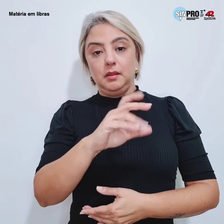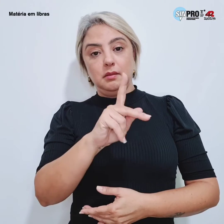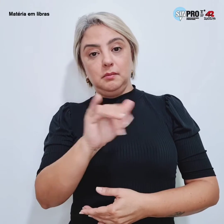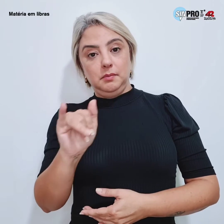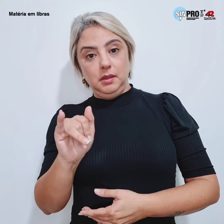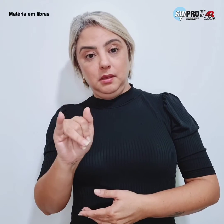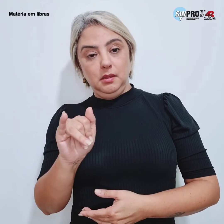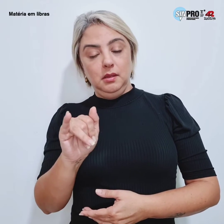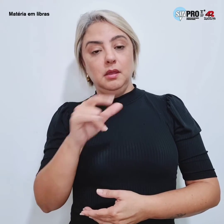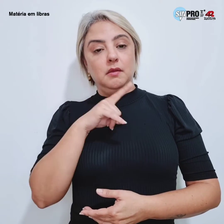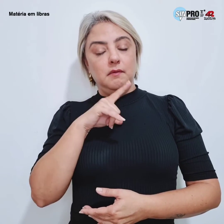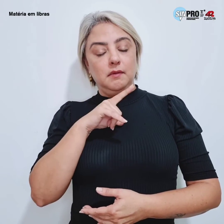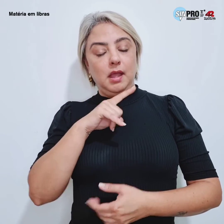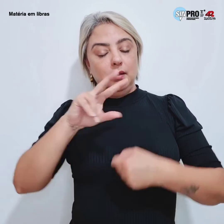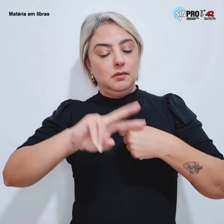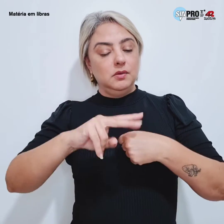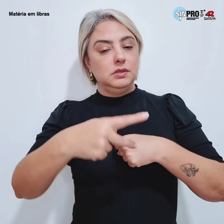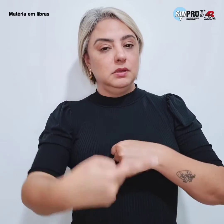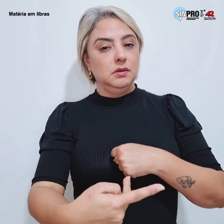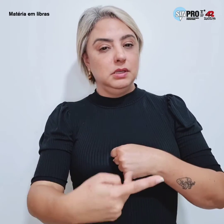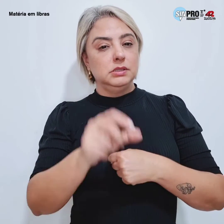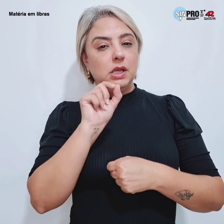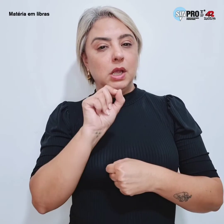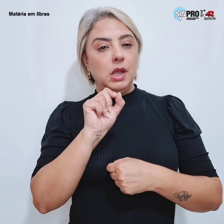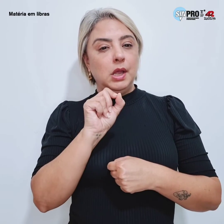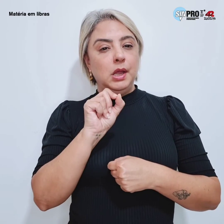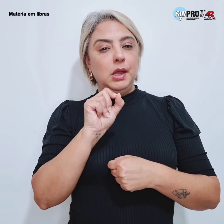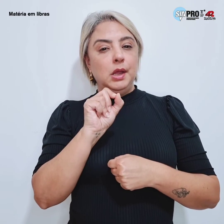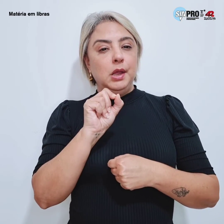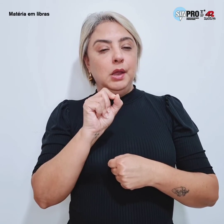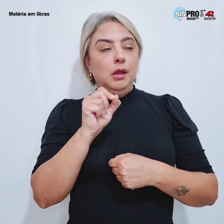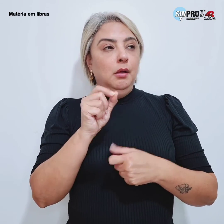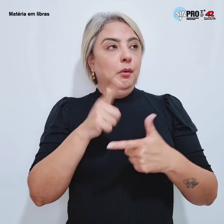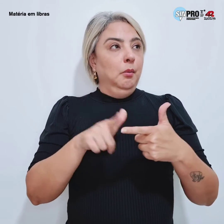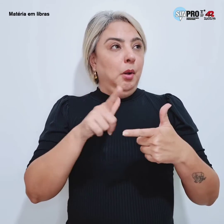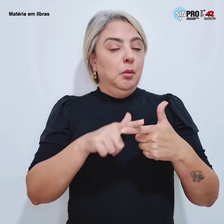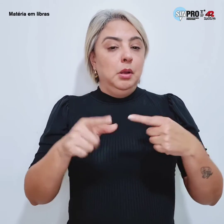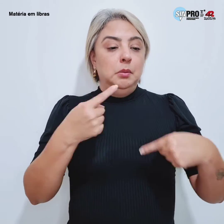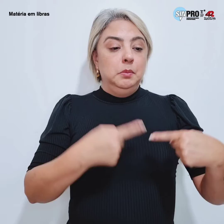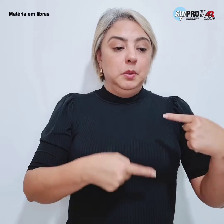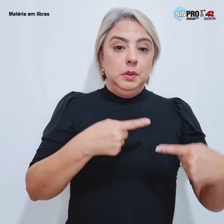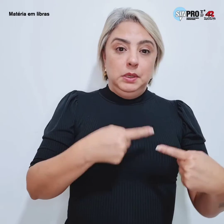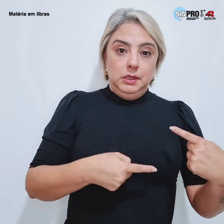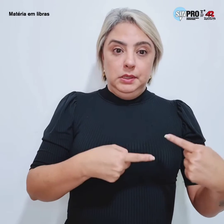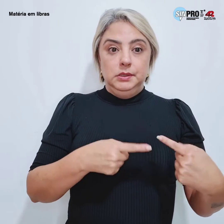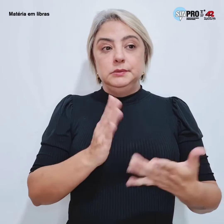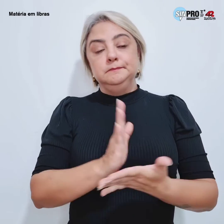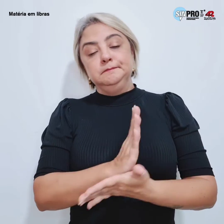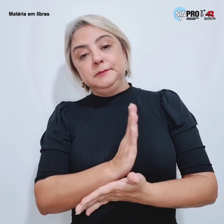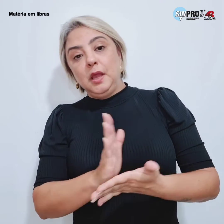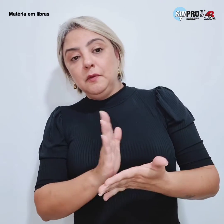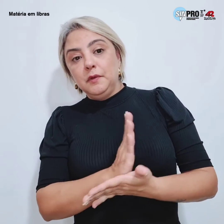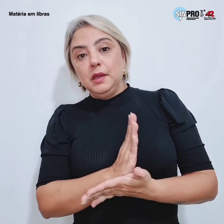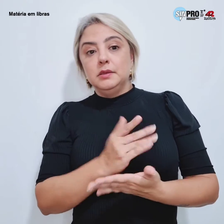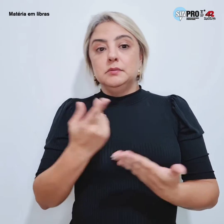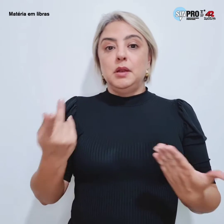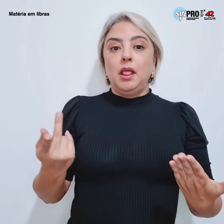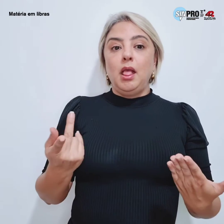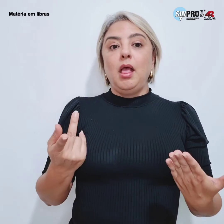irá causar, no máximo, um desgaste político, que talvez possa levá-lo a uma derrota no